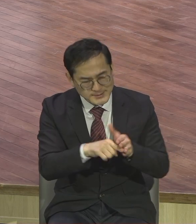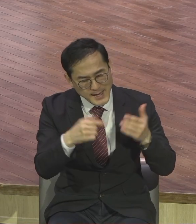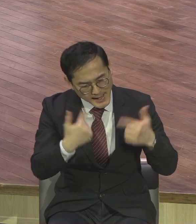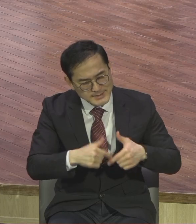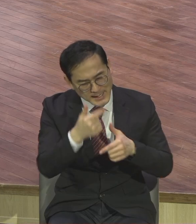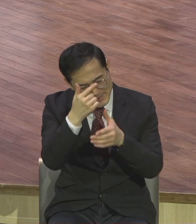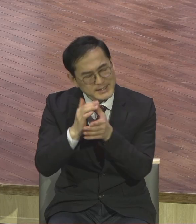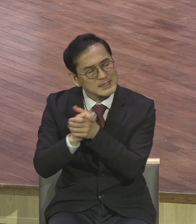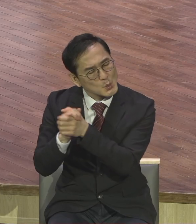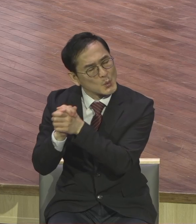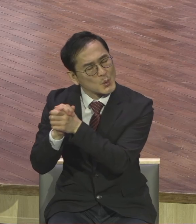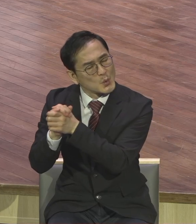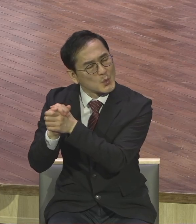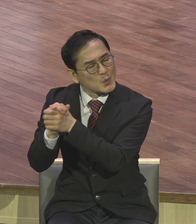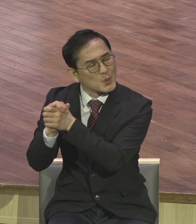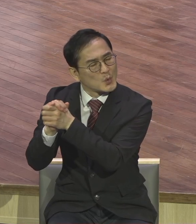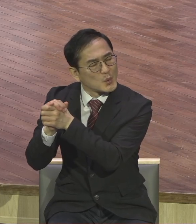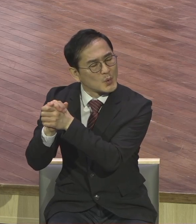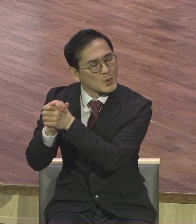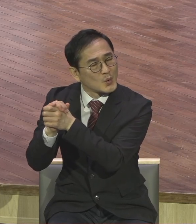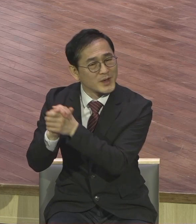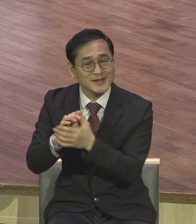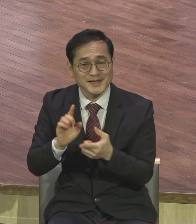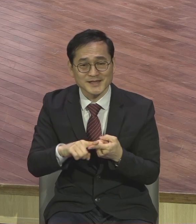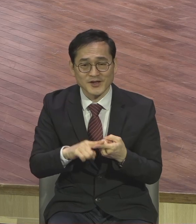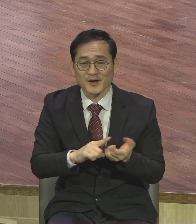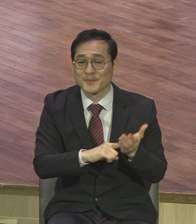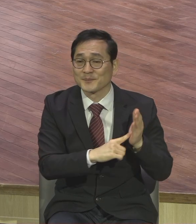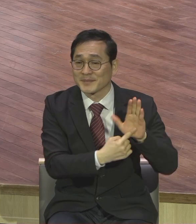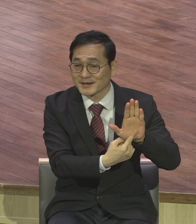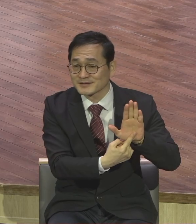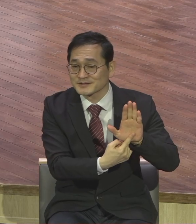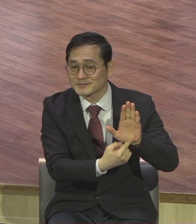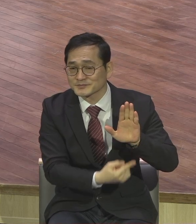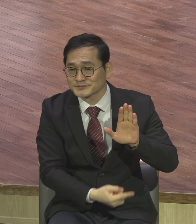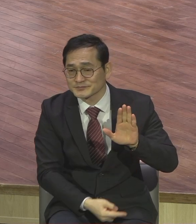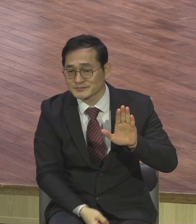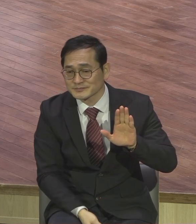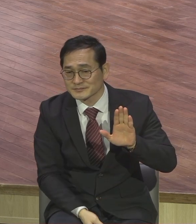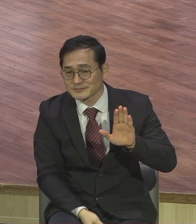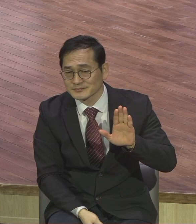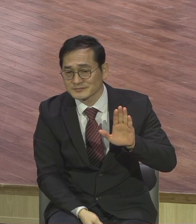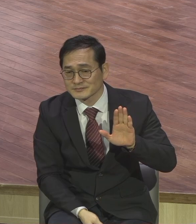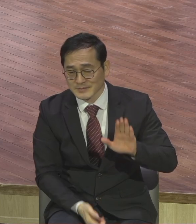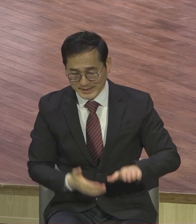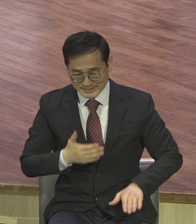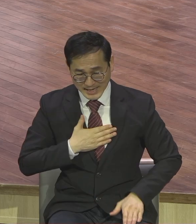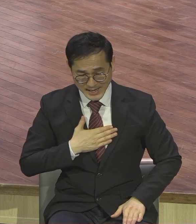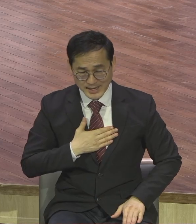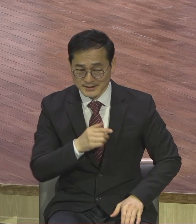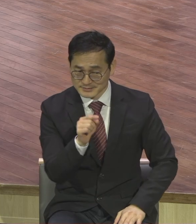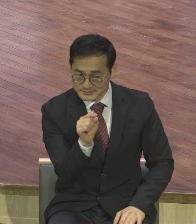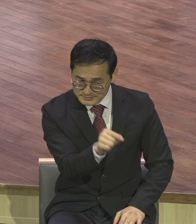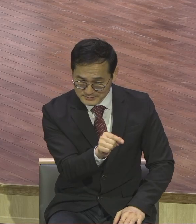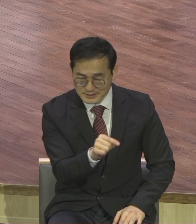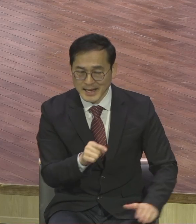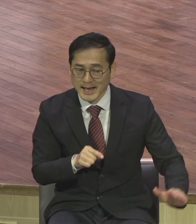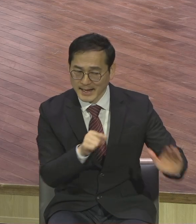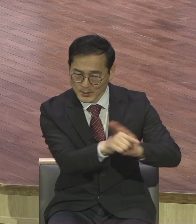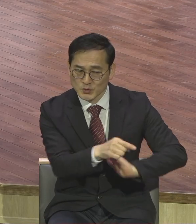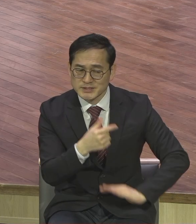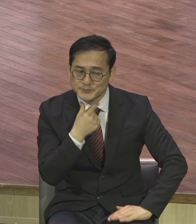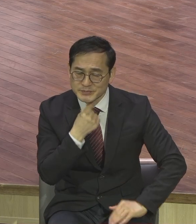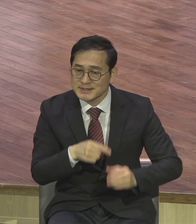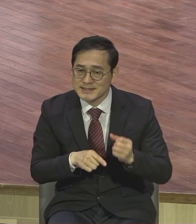늘 중보 기도하고 있었음을 여기서 밝히고 있습니다. 그러면서 자신이 로마 교회를 방문하려고